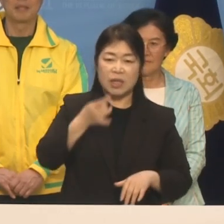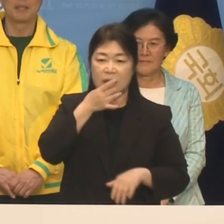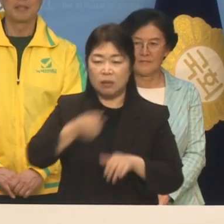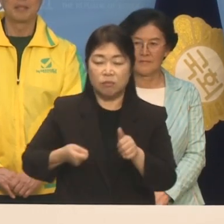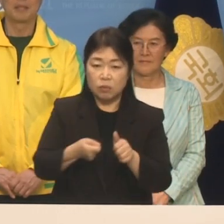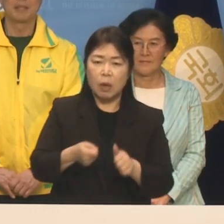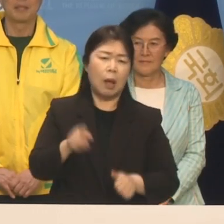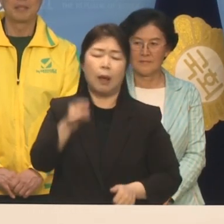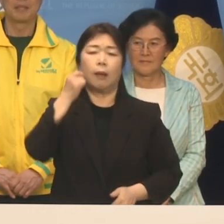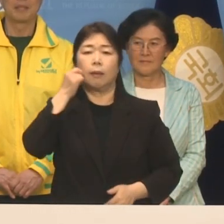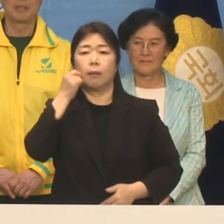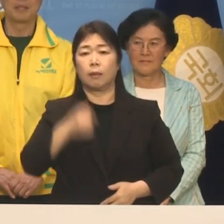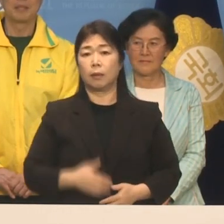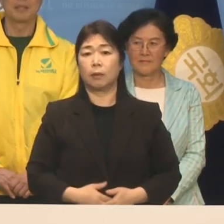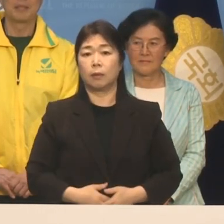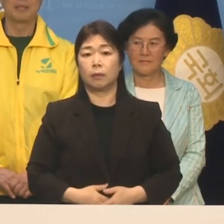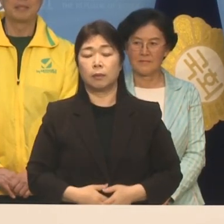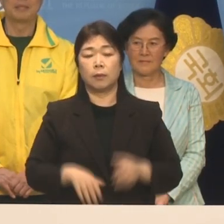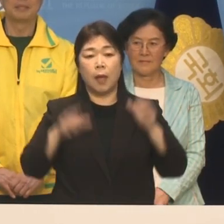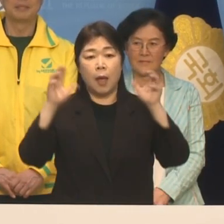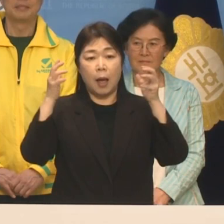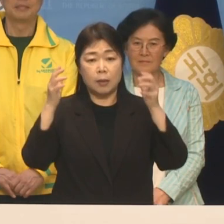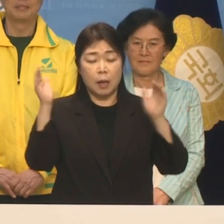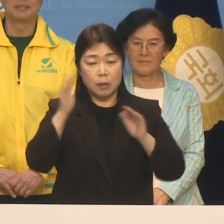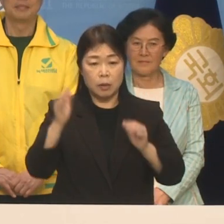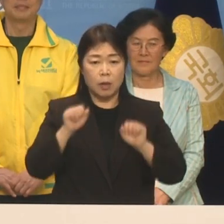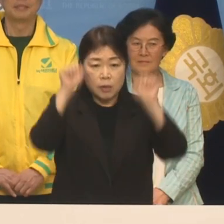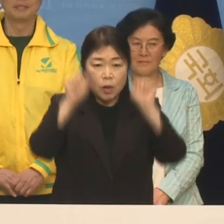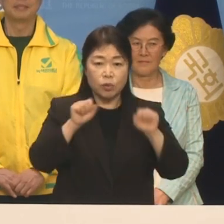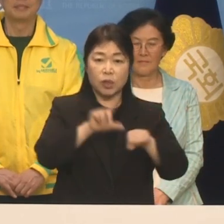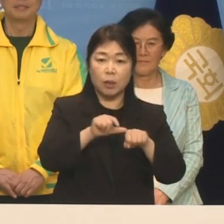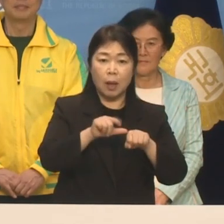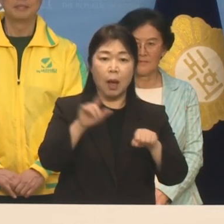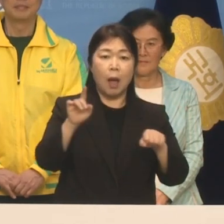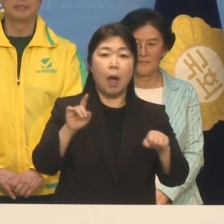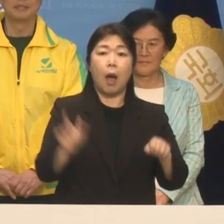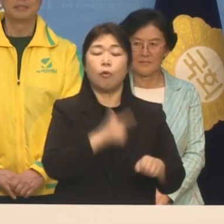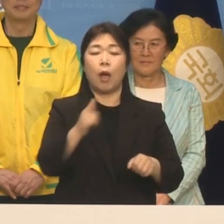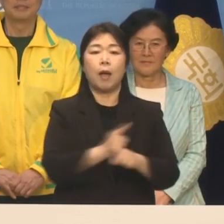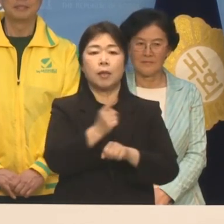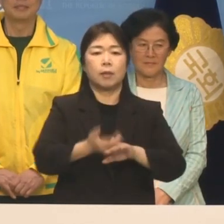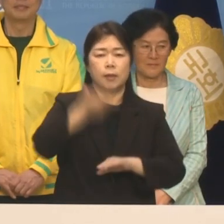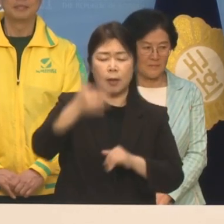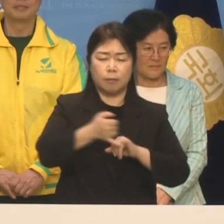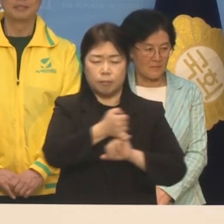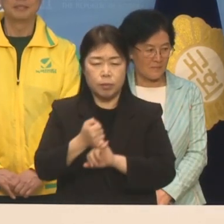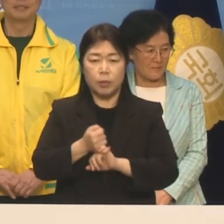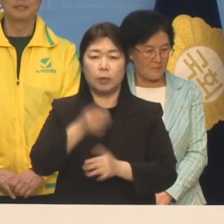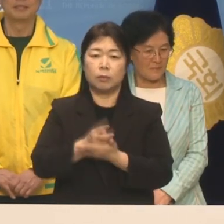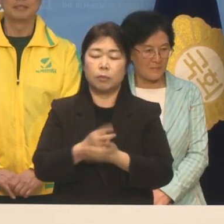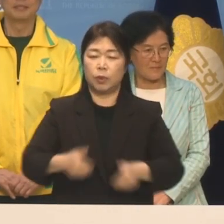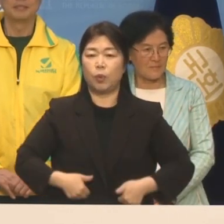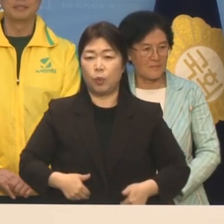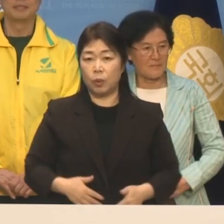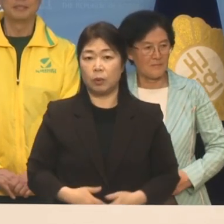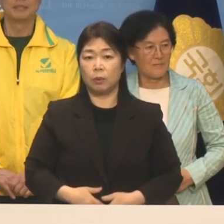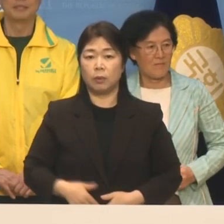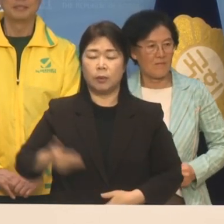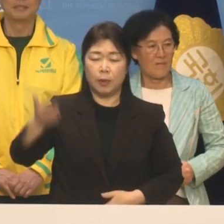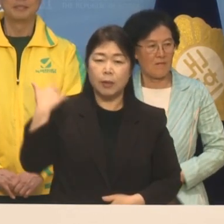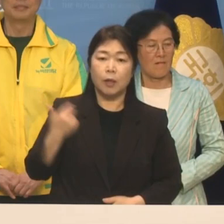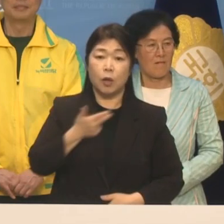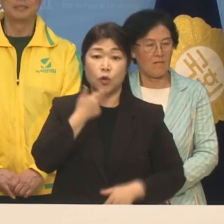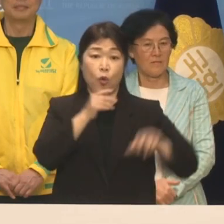됩니다. 애들 체육 시간을 하루에 1시간 이상으로 해야 됩니다. 옛날에 영국